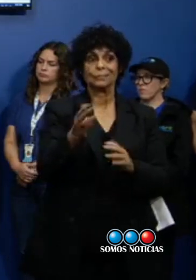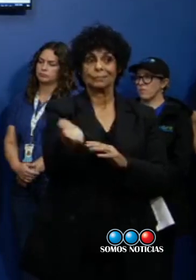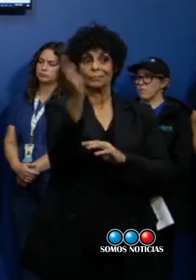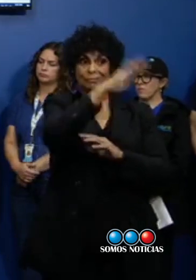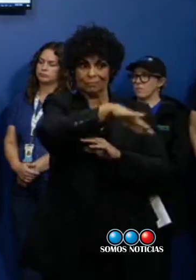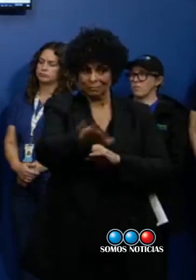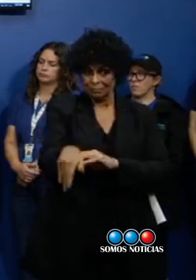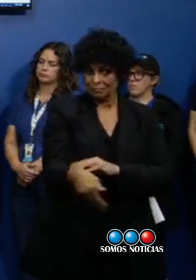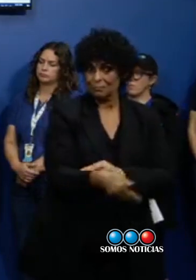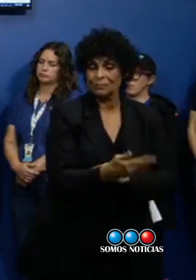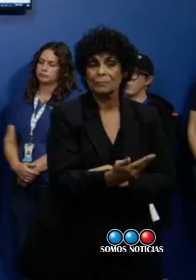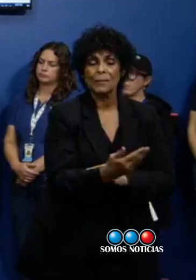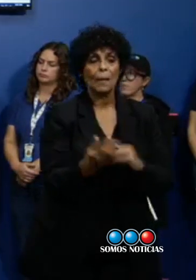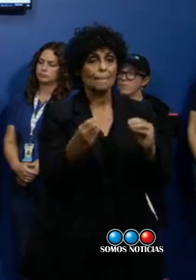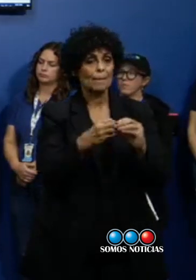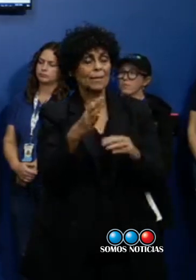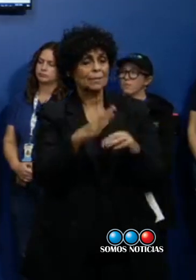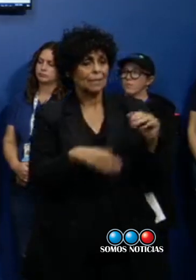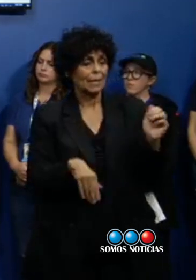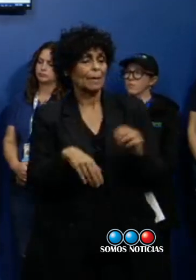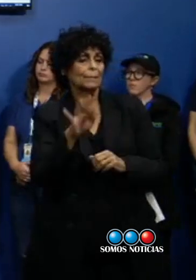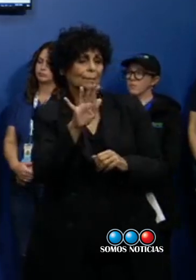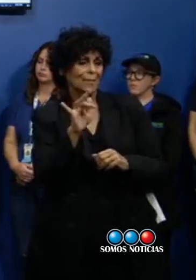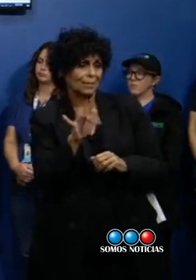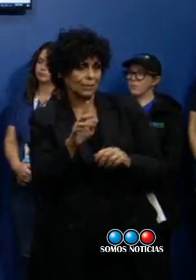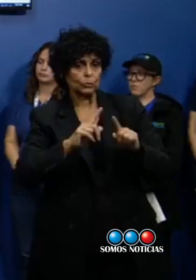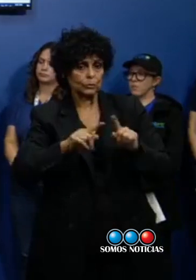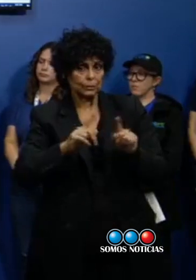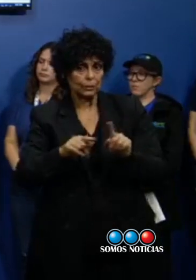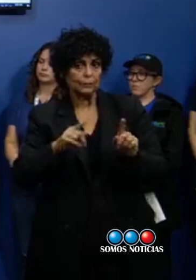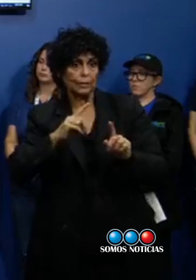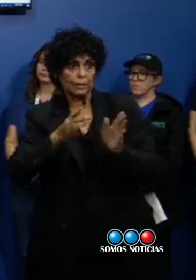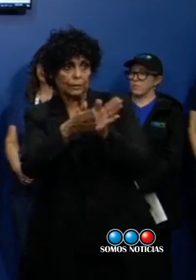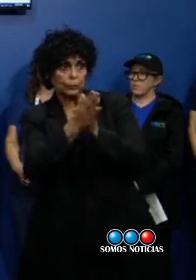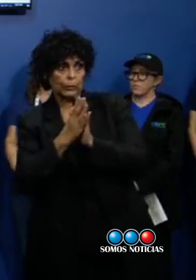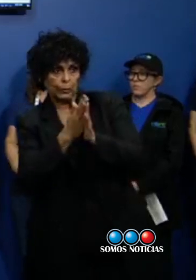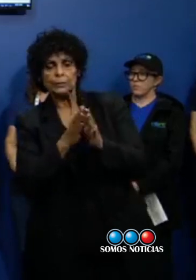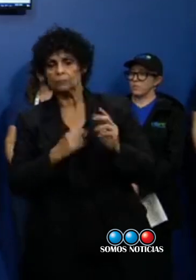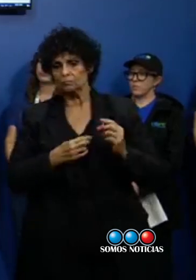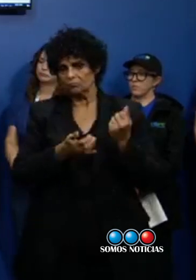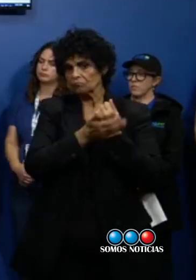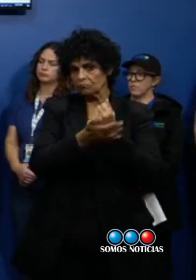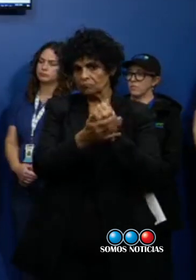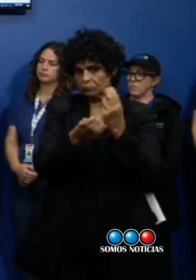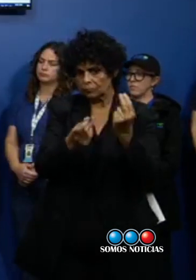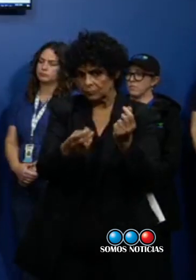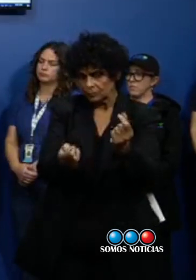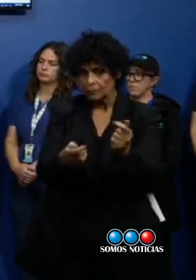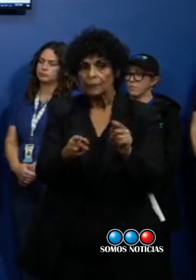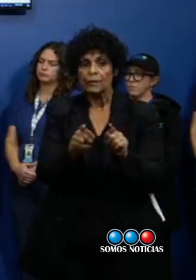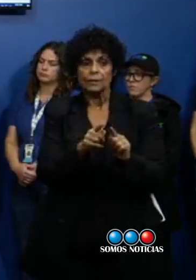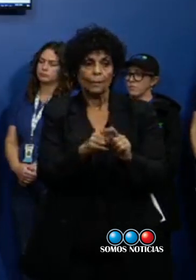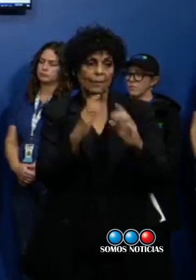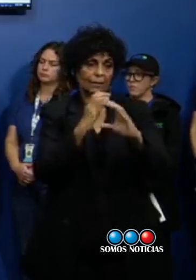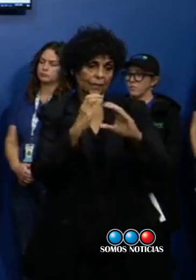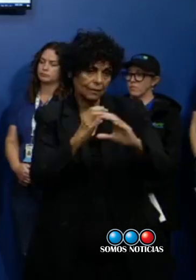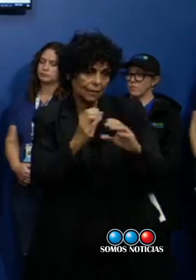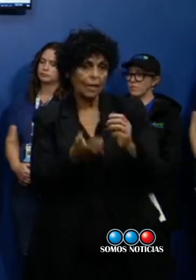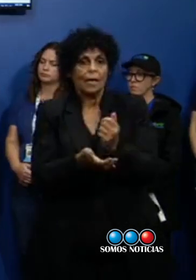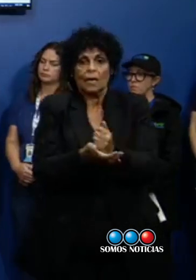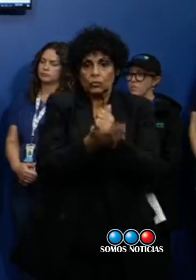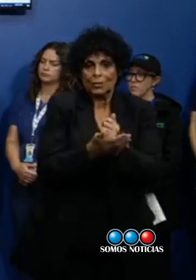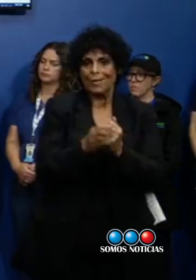movilizamos más de 25 unidades de respuesta rápida tales como camiones de rescate para